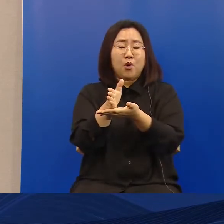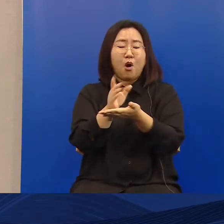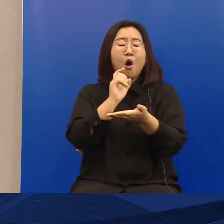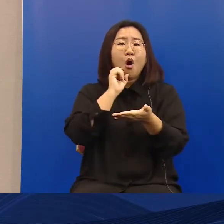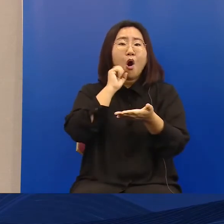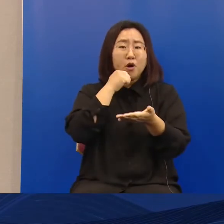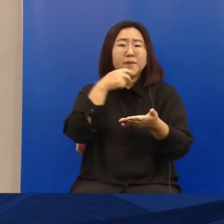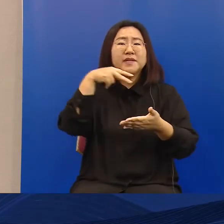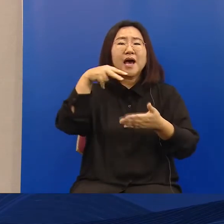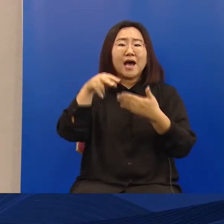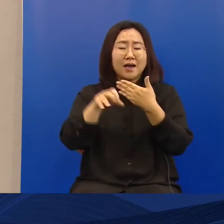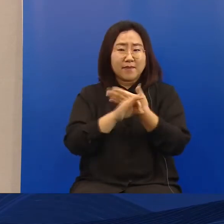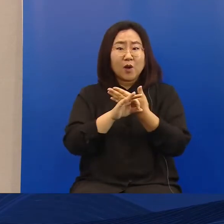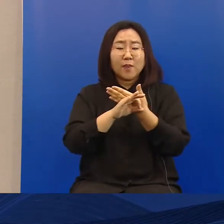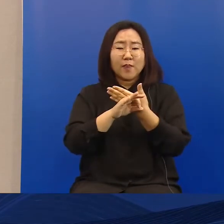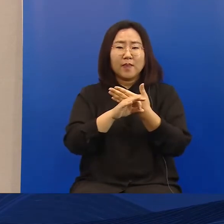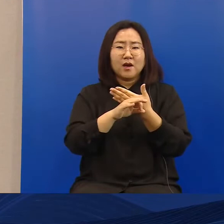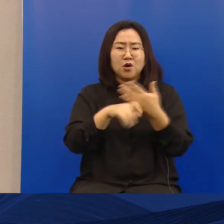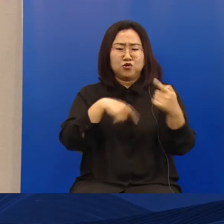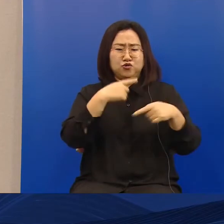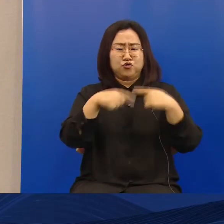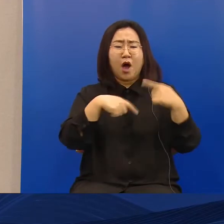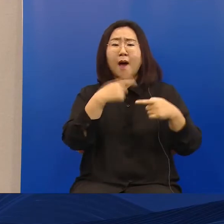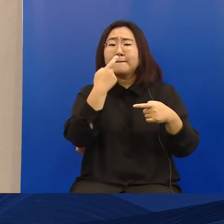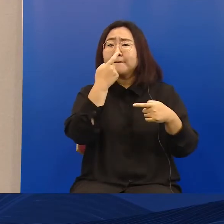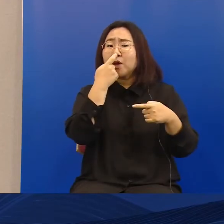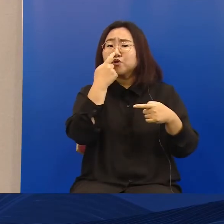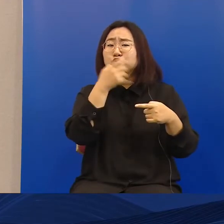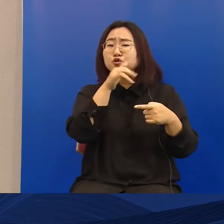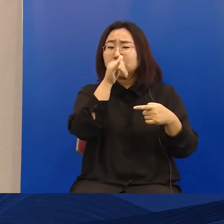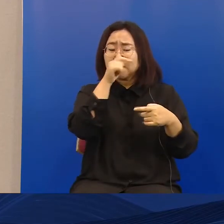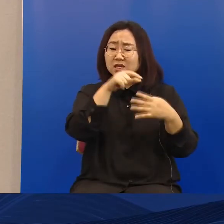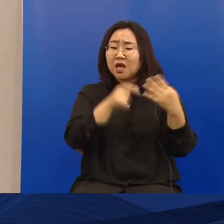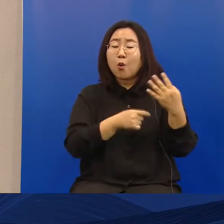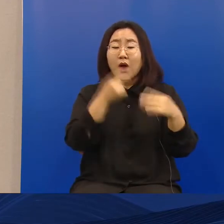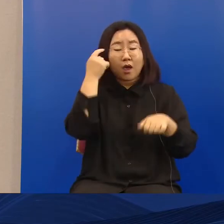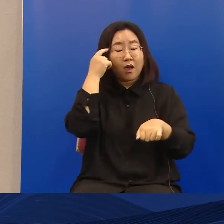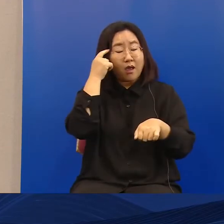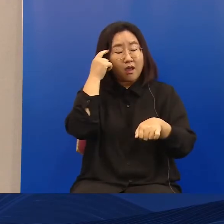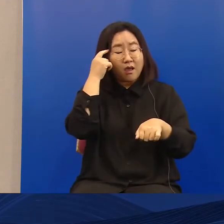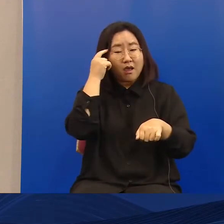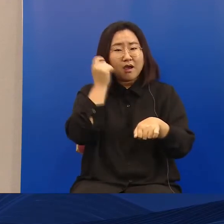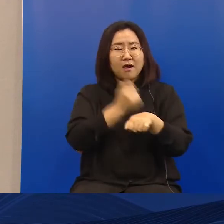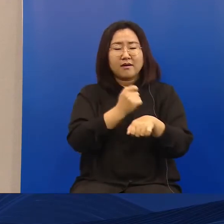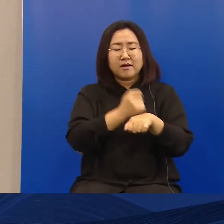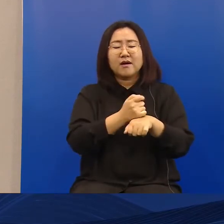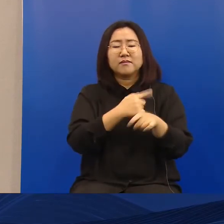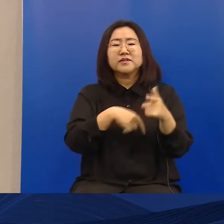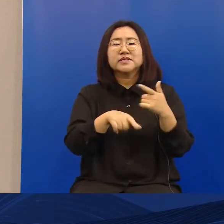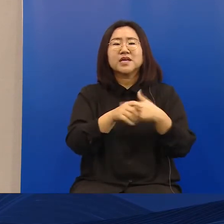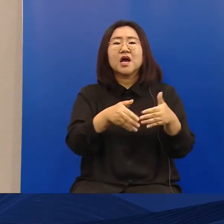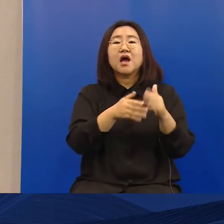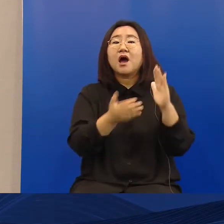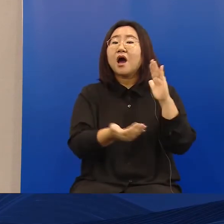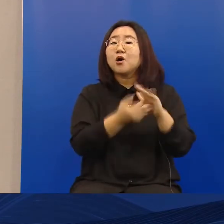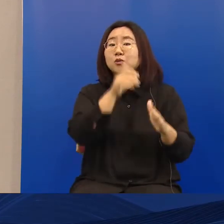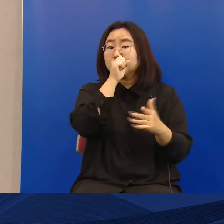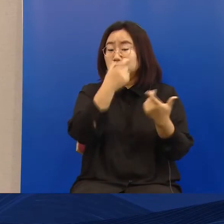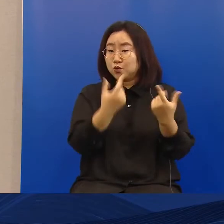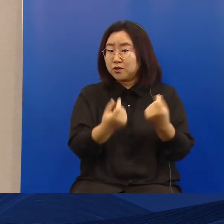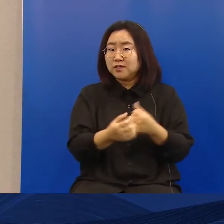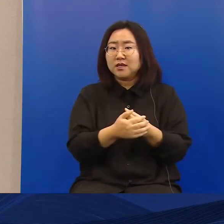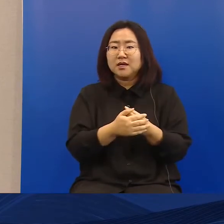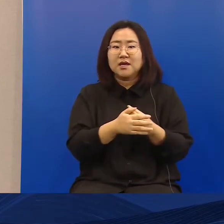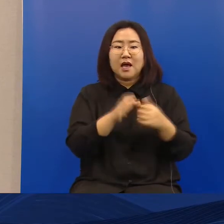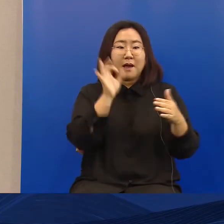못하더라도 수어를 정례적으로 일반 아동들이 배울 수 있는 그런 계획들이 좀 만들어져서 정착이 됐으면 좋겠습니다. 이게 제주도에 정착이